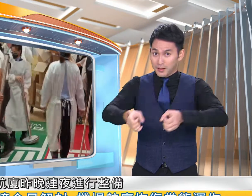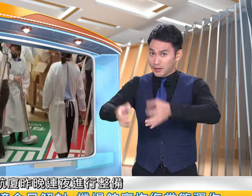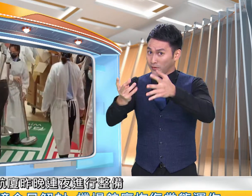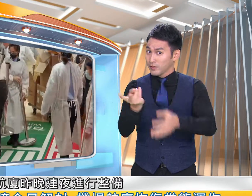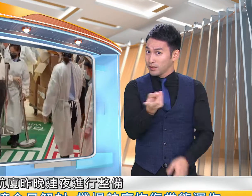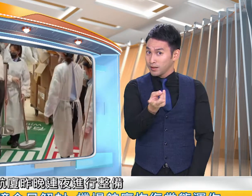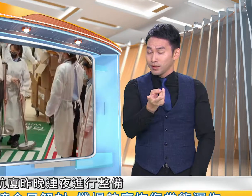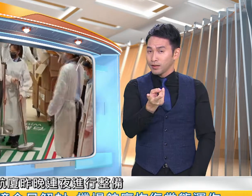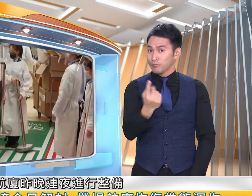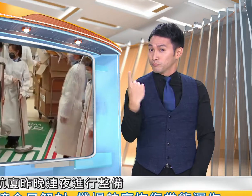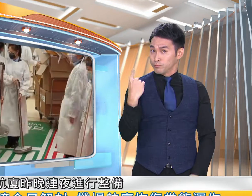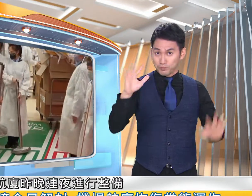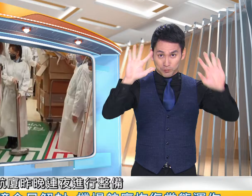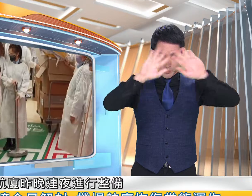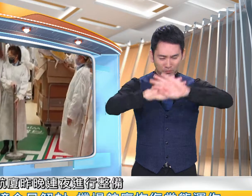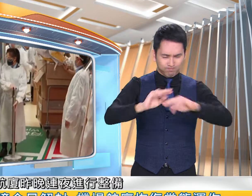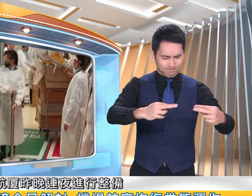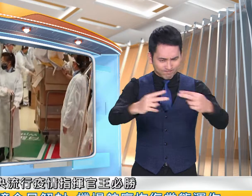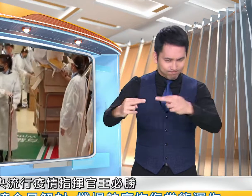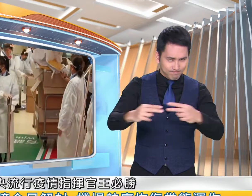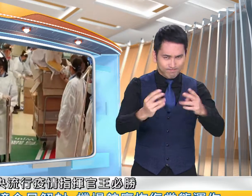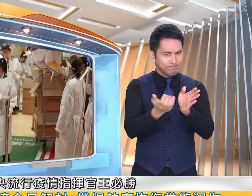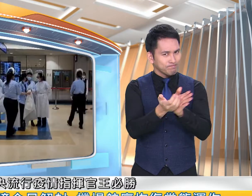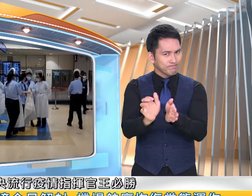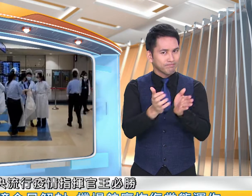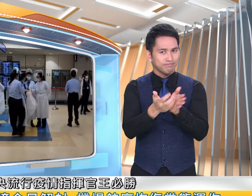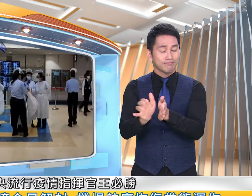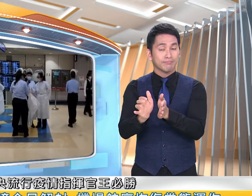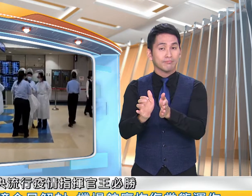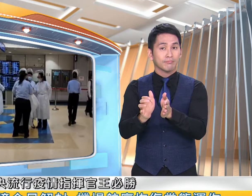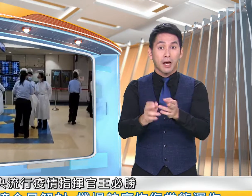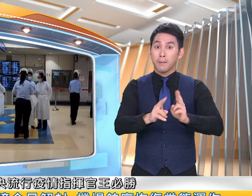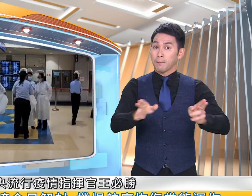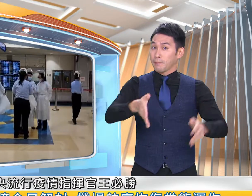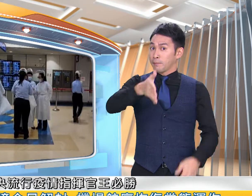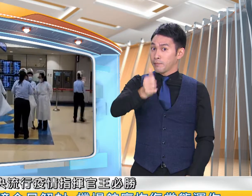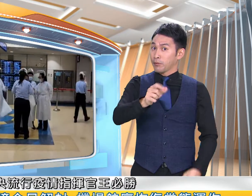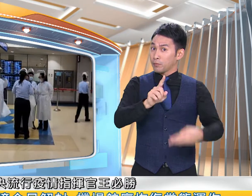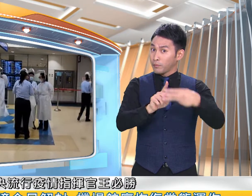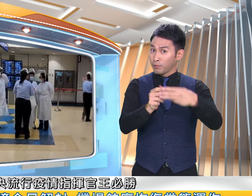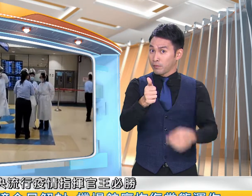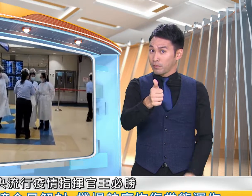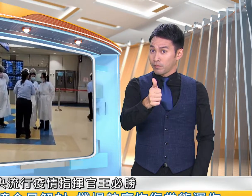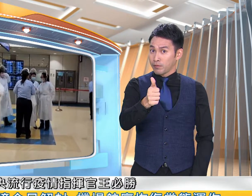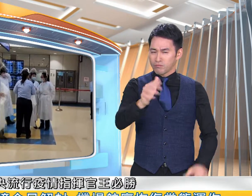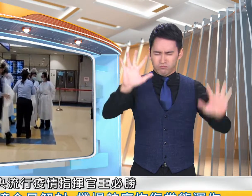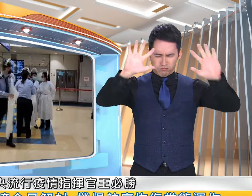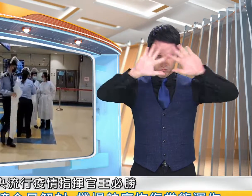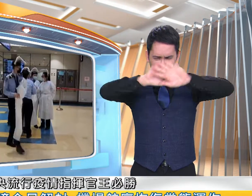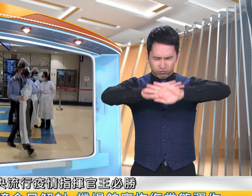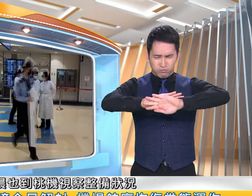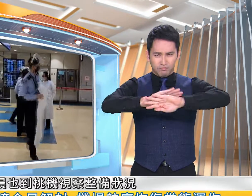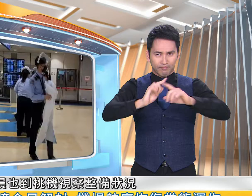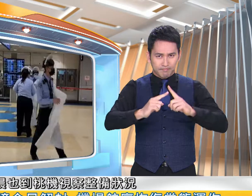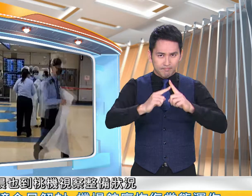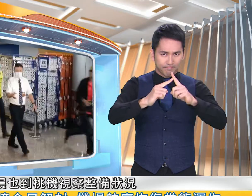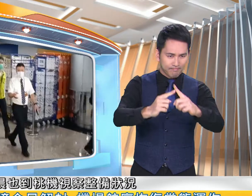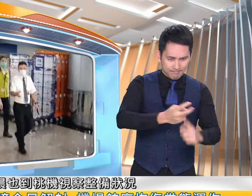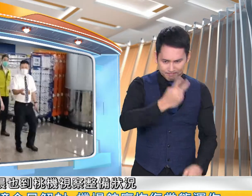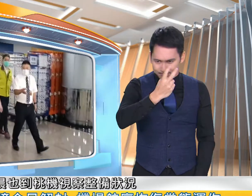进行准备。中央流行疫情指挥官王必胜凌晨也到桃机